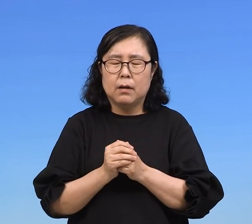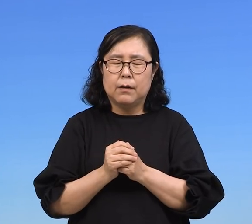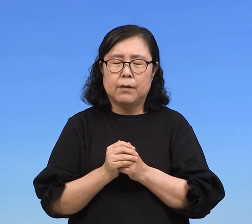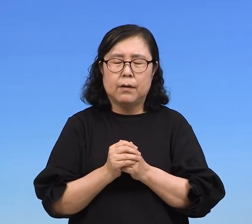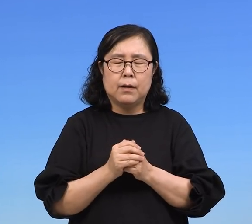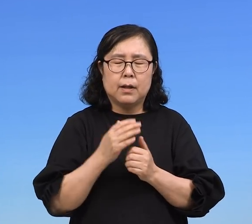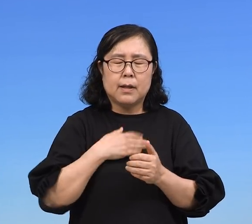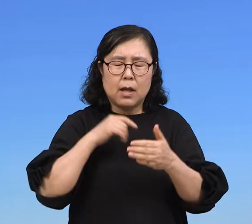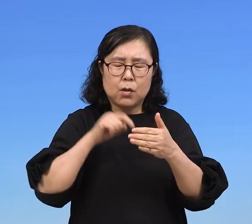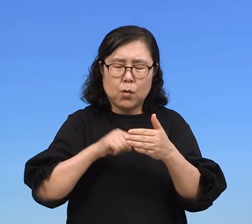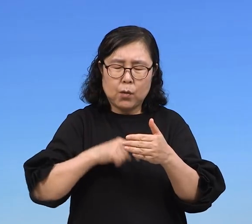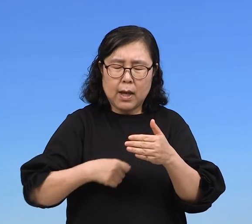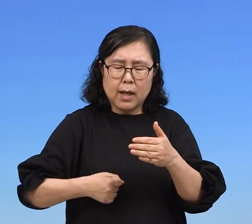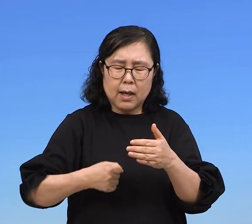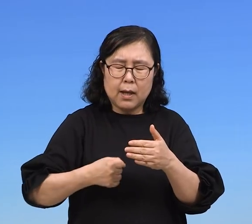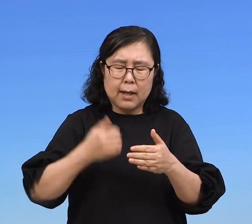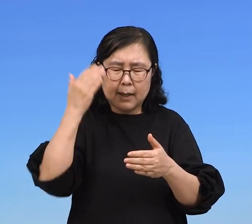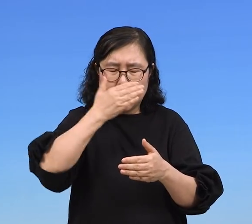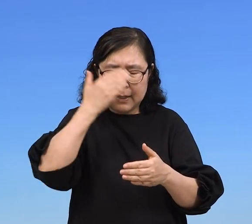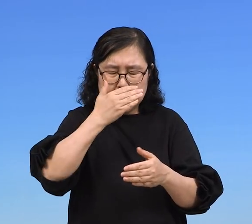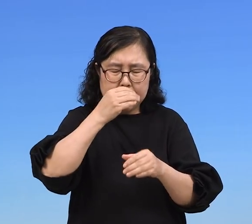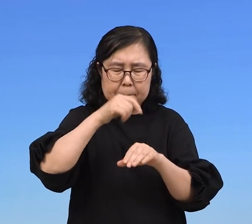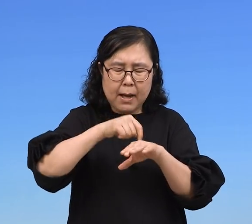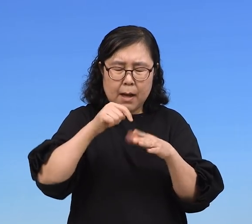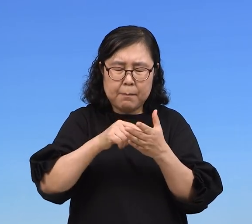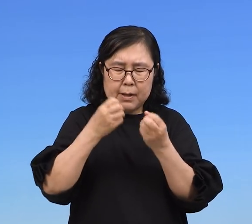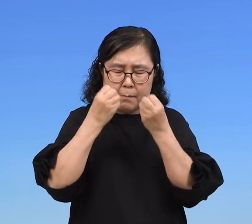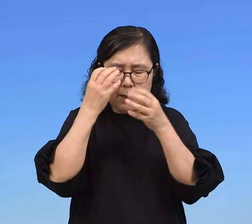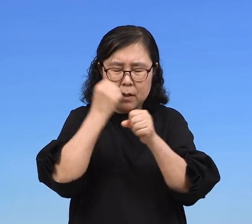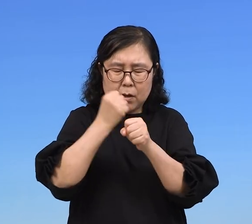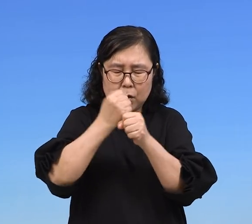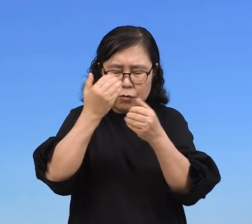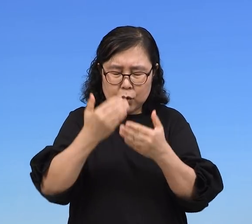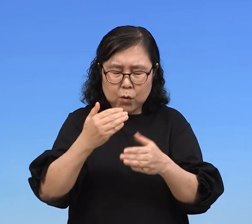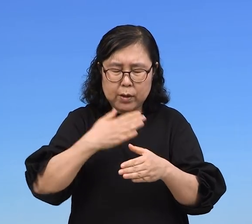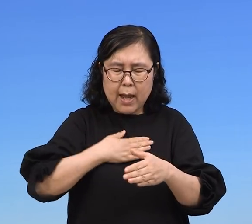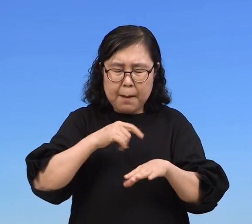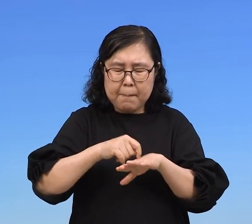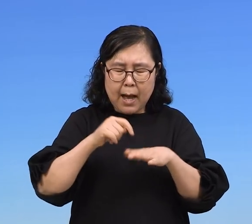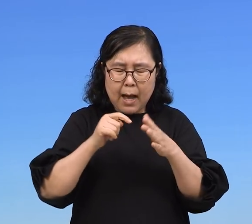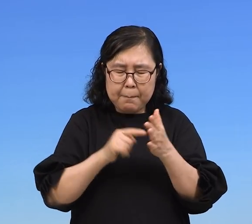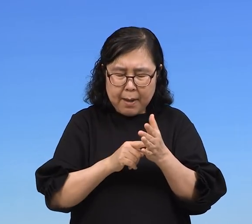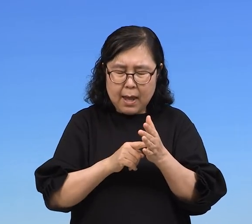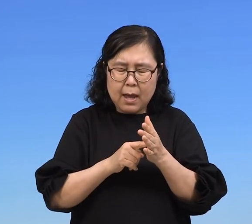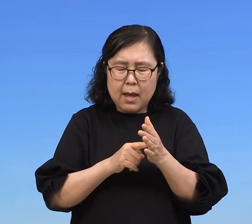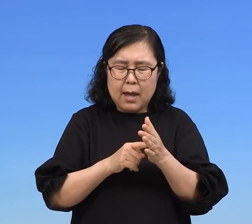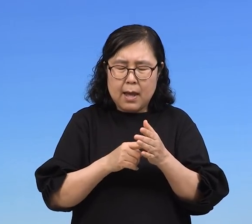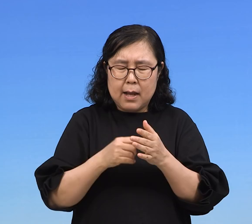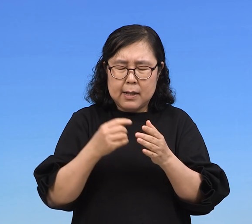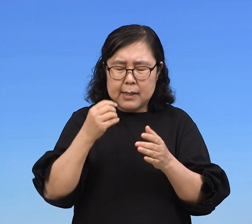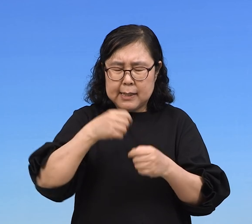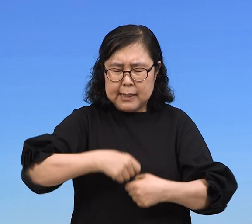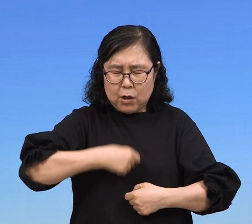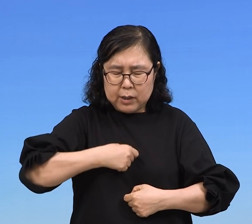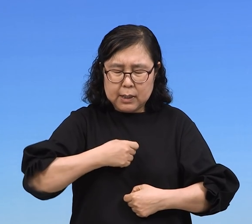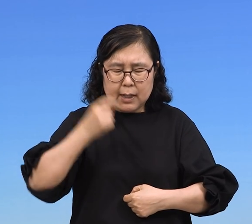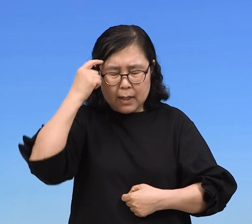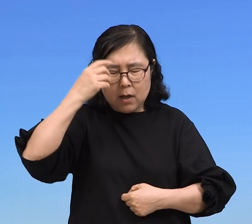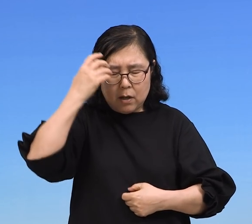하나님이여, 내 속에 정한 마음을 창조하시고 내 안에 정직한 영을 새롭게